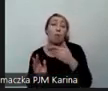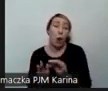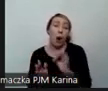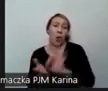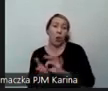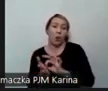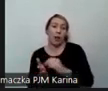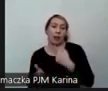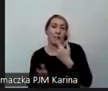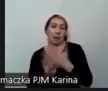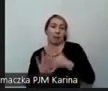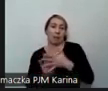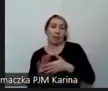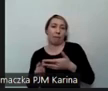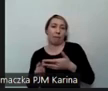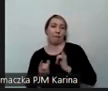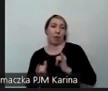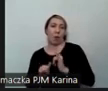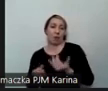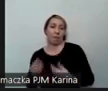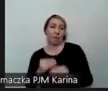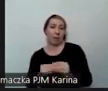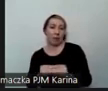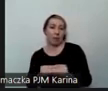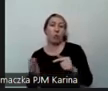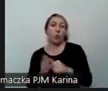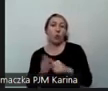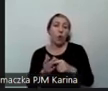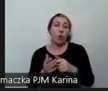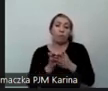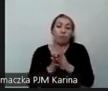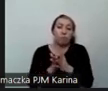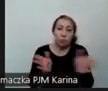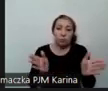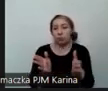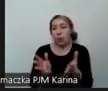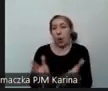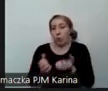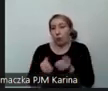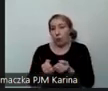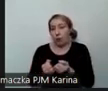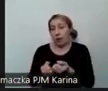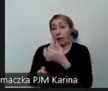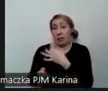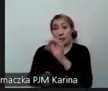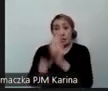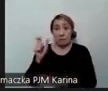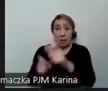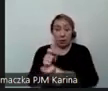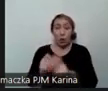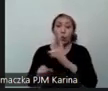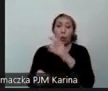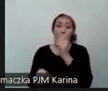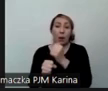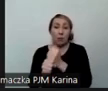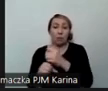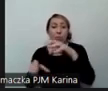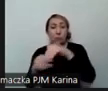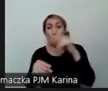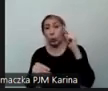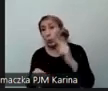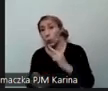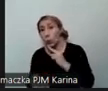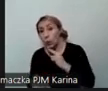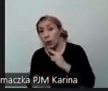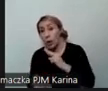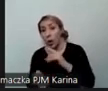językiem preferowanym. Zatem narzędzie skierowane jest do szerokiego grona odbiorców, zarówno specjalistów pracujących z uczniem głuchym, ale